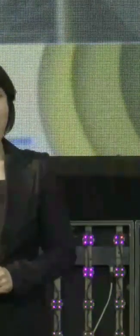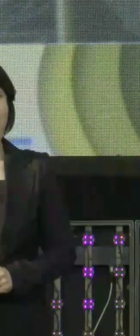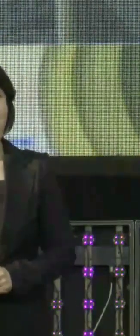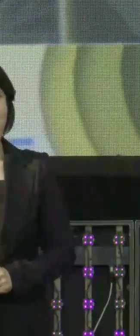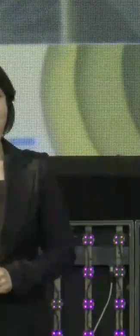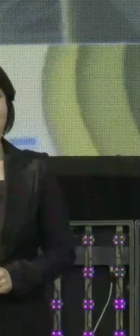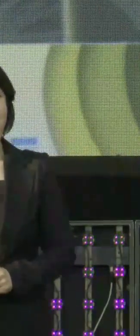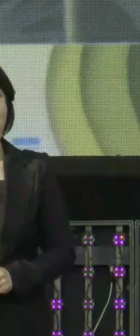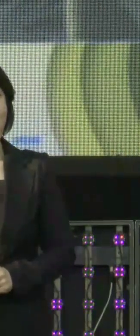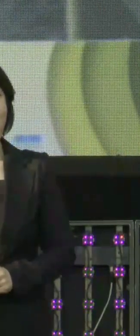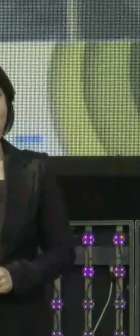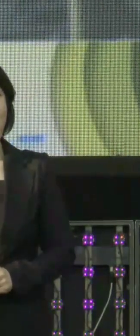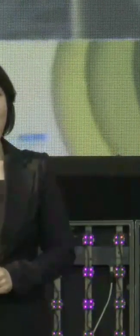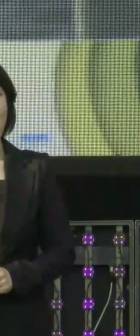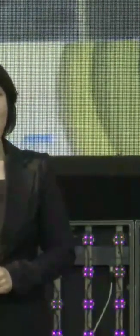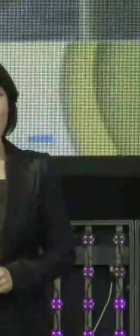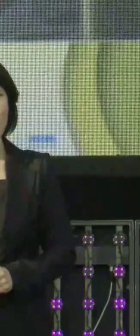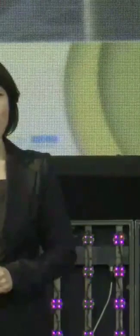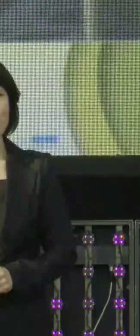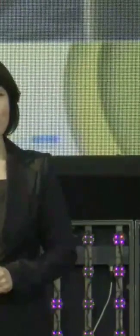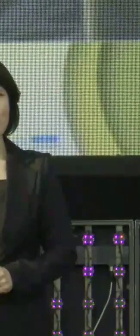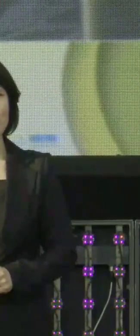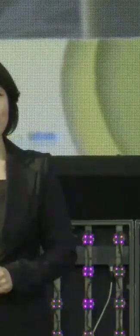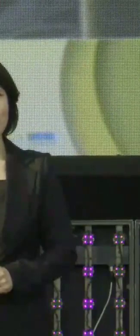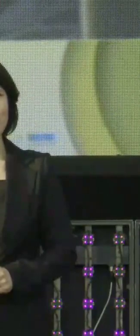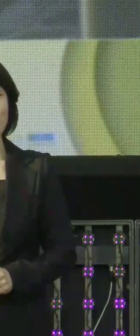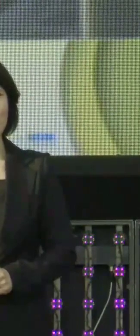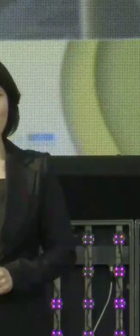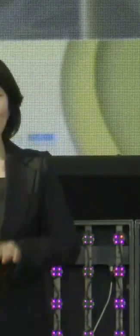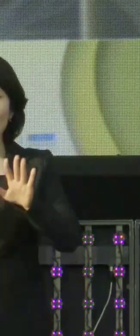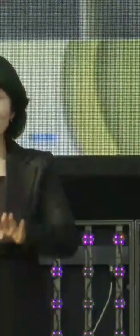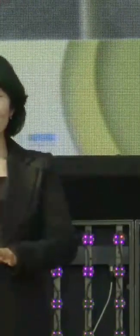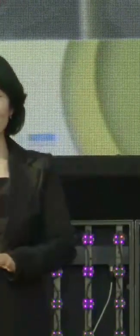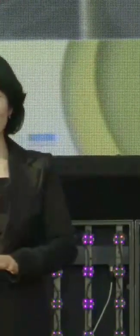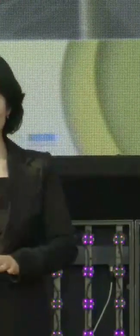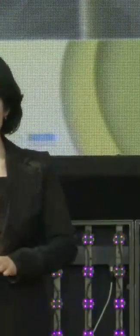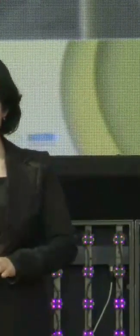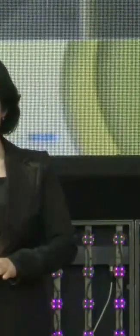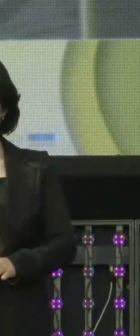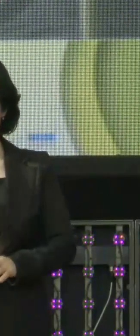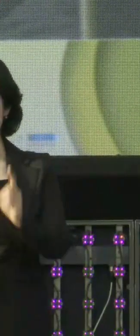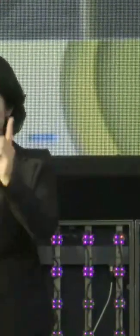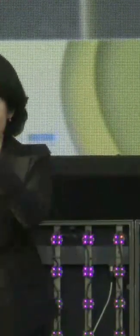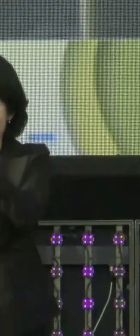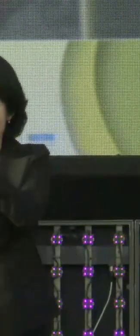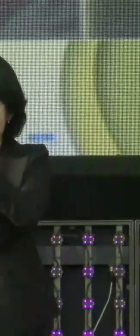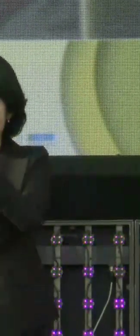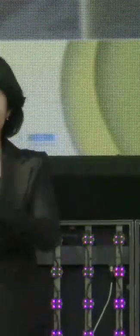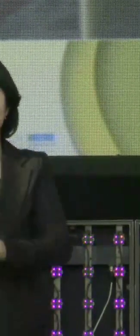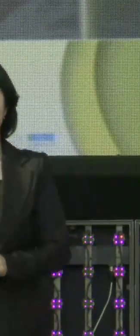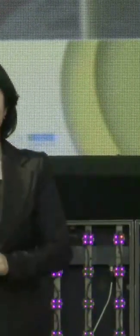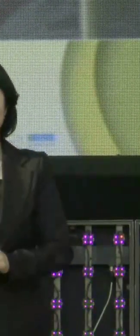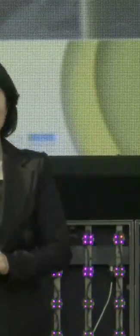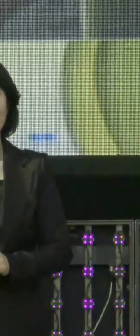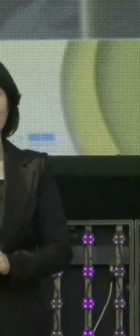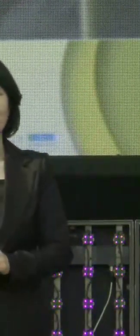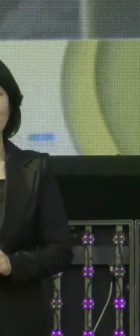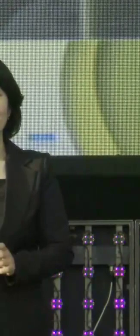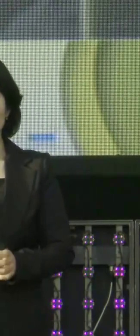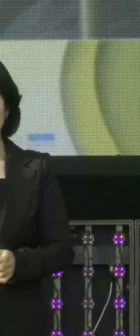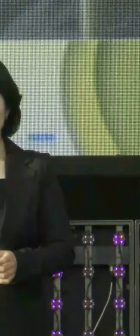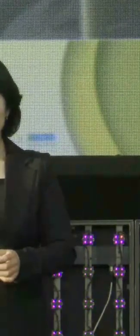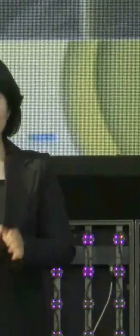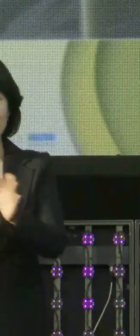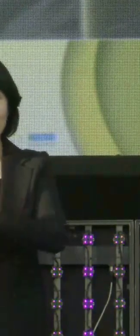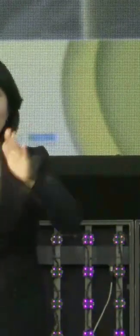예, 오늘로써 이제 올해로써 38회째 맞이하는 도자기 축제야말로 이천시를